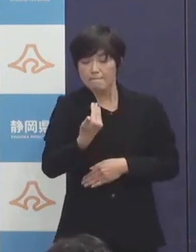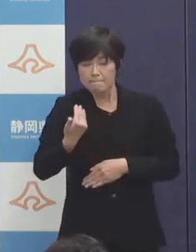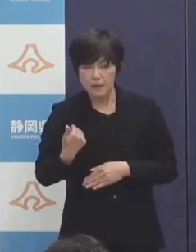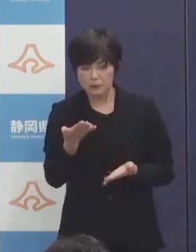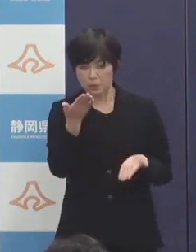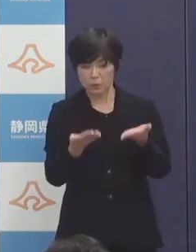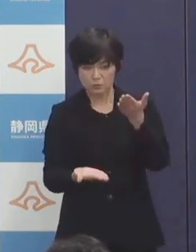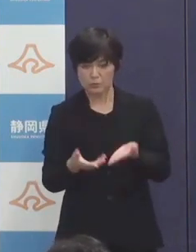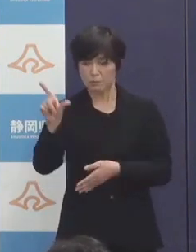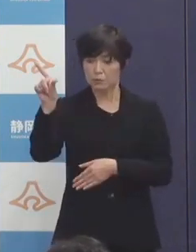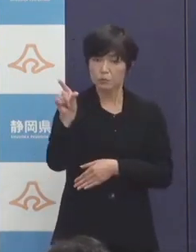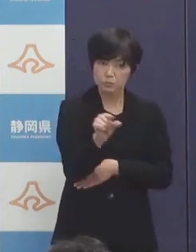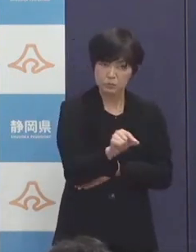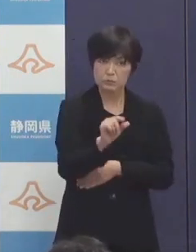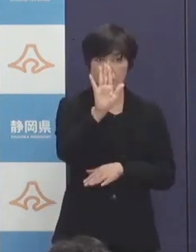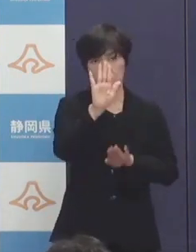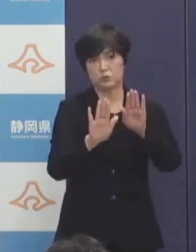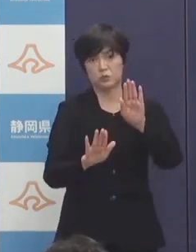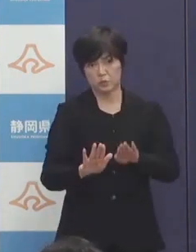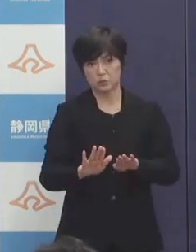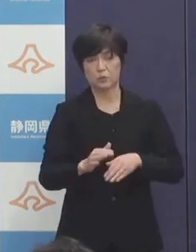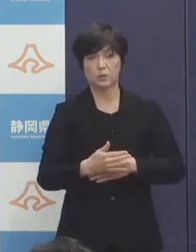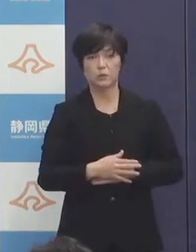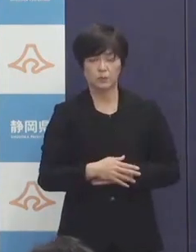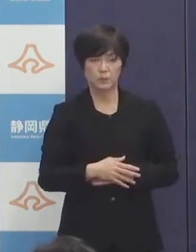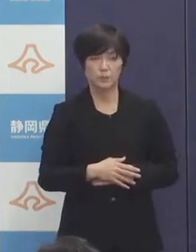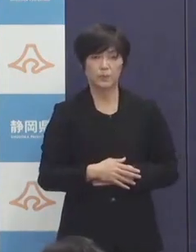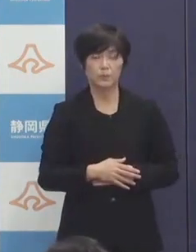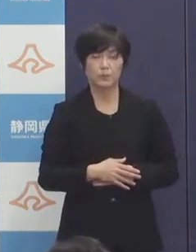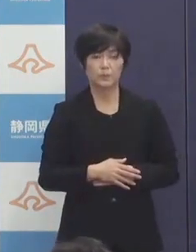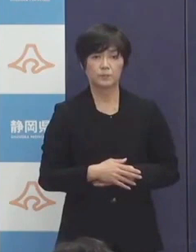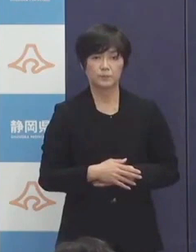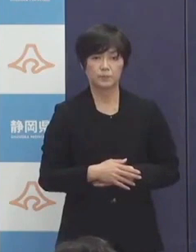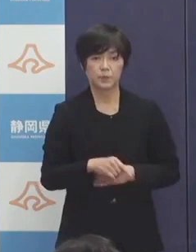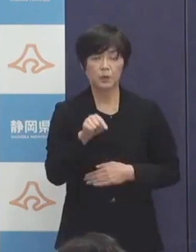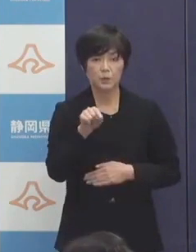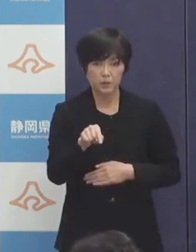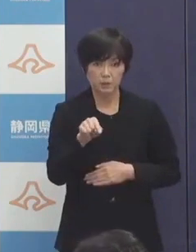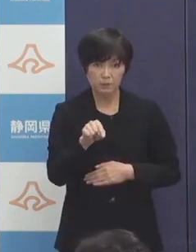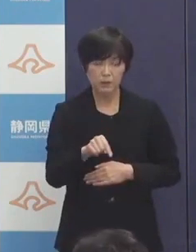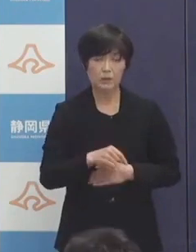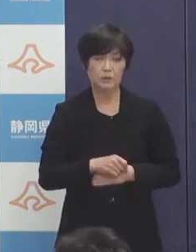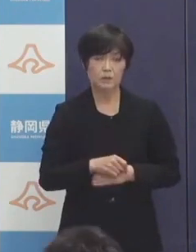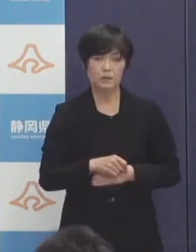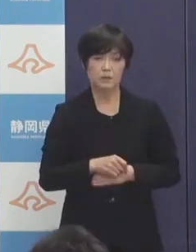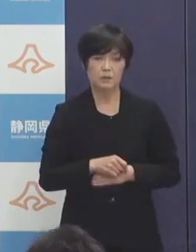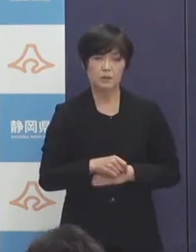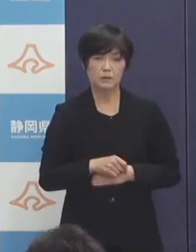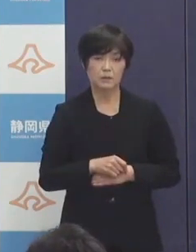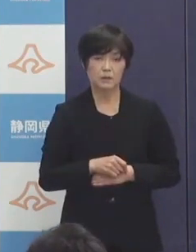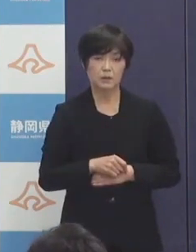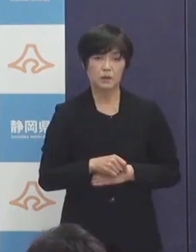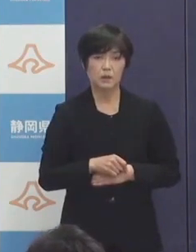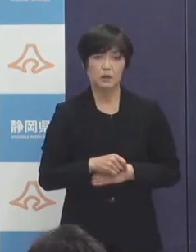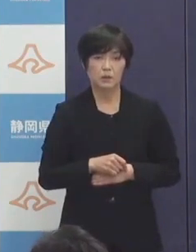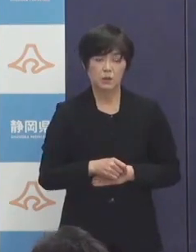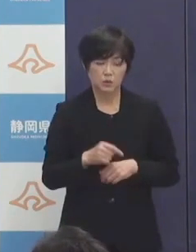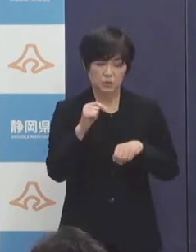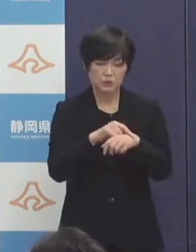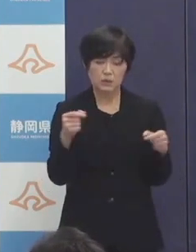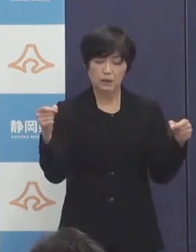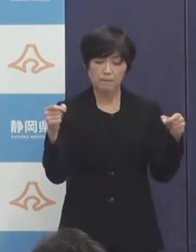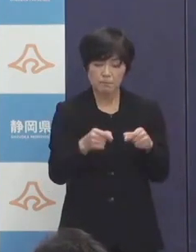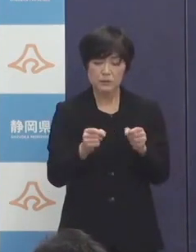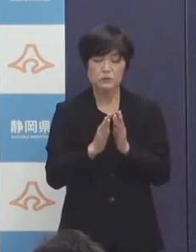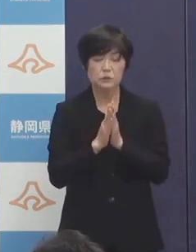少したということが統計的に示されております。これはこの時短要請の効